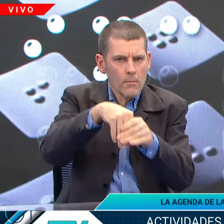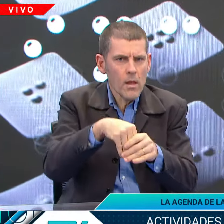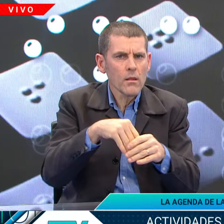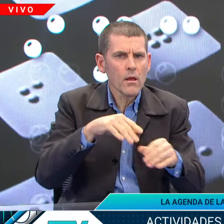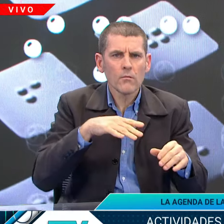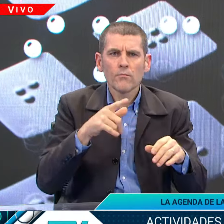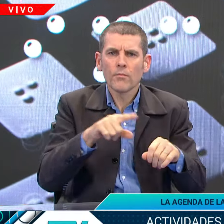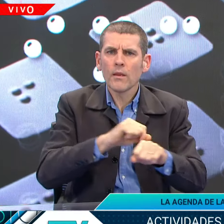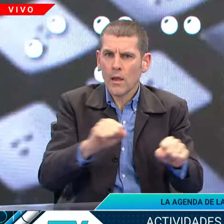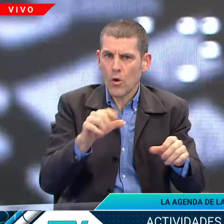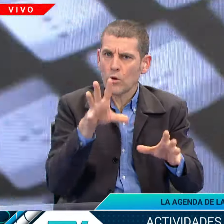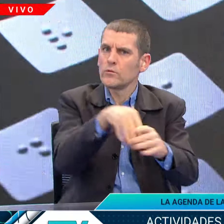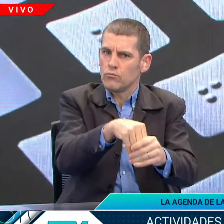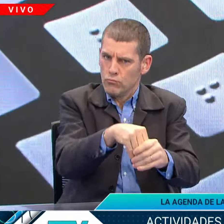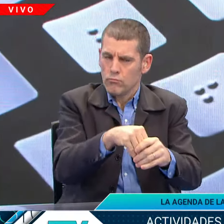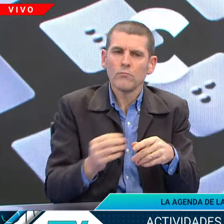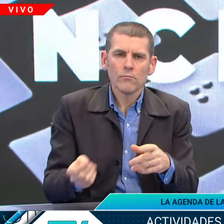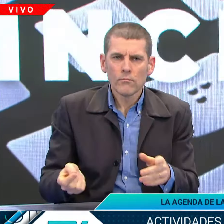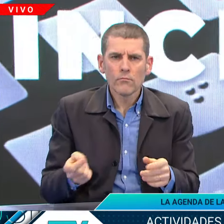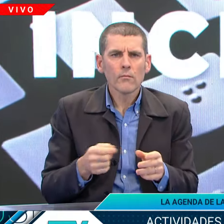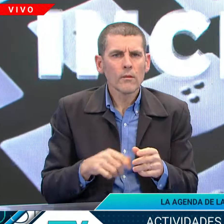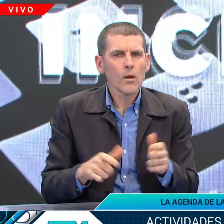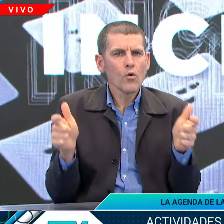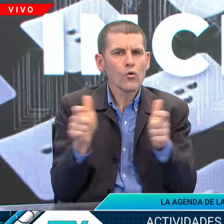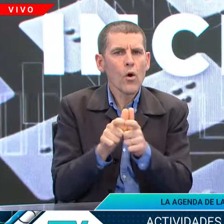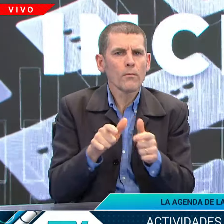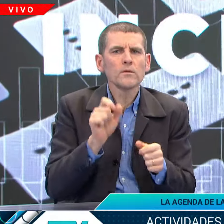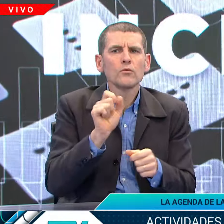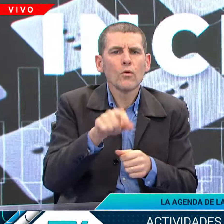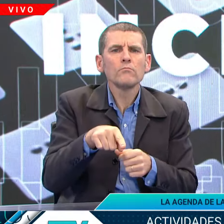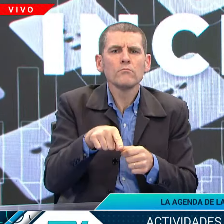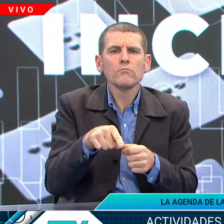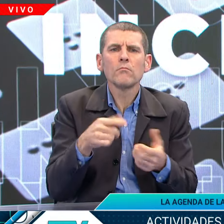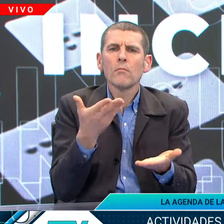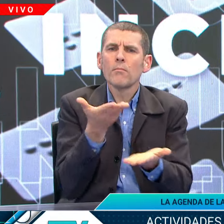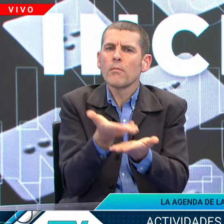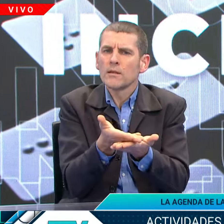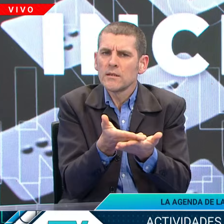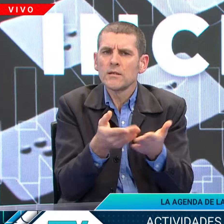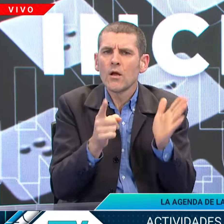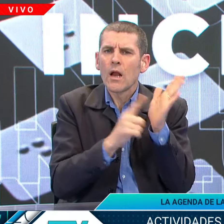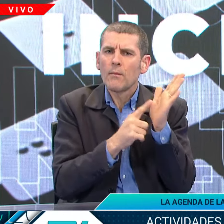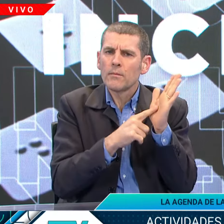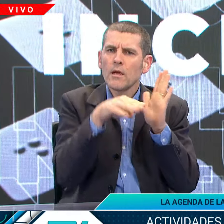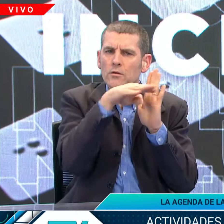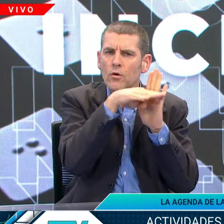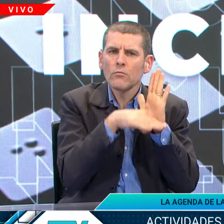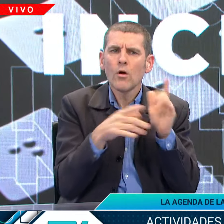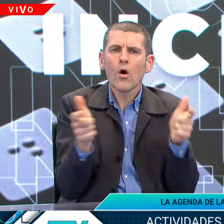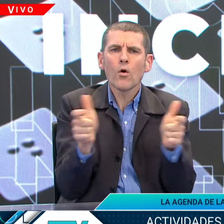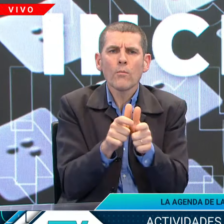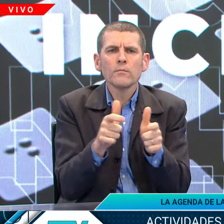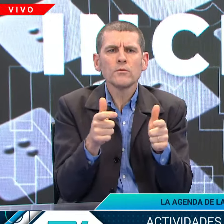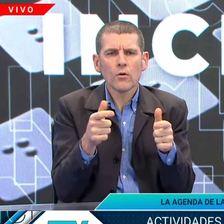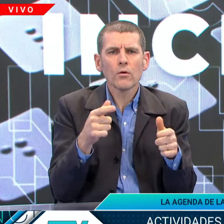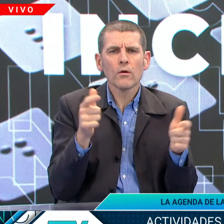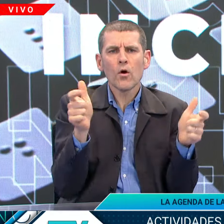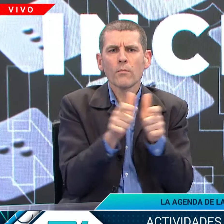hechos de terrorismo. Y finalmente, la Comisión de Peticiones, Poderes y Reglamento y Asuntos